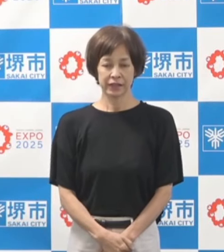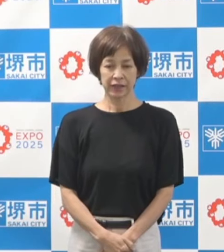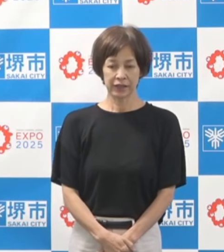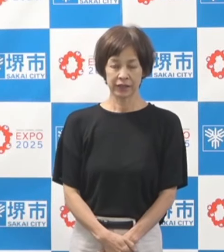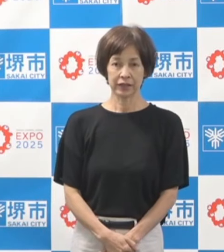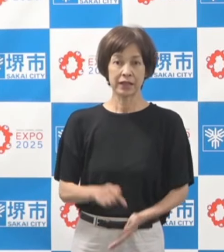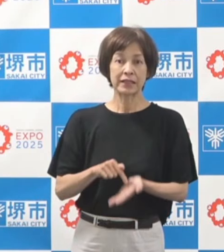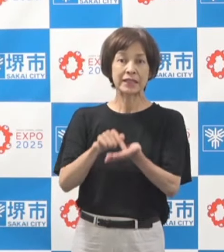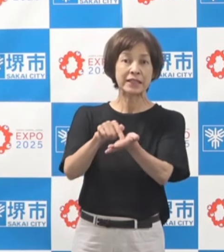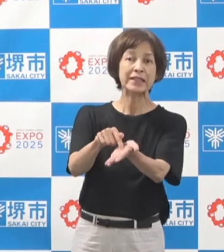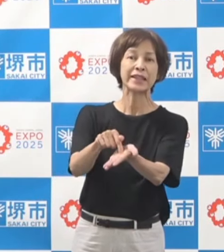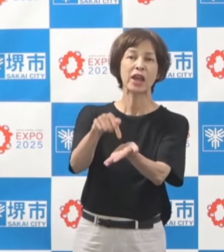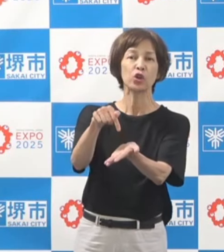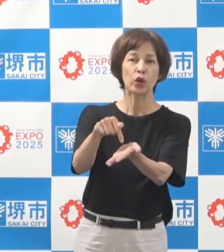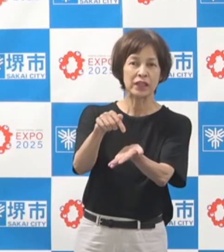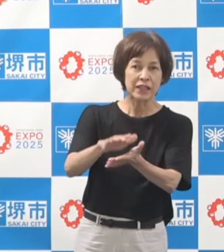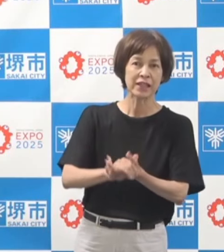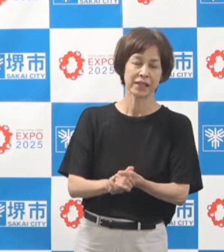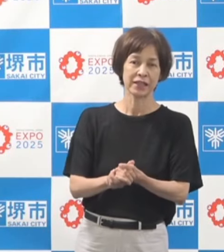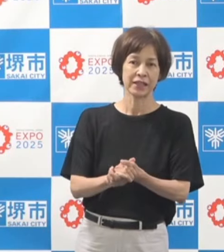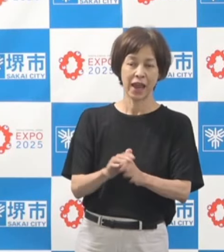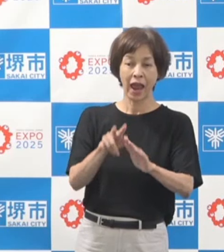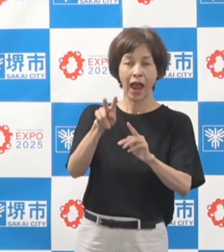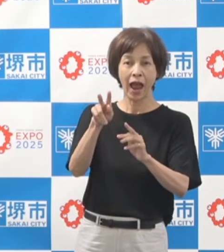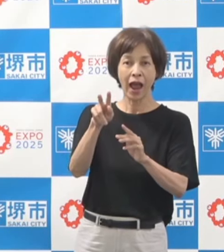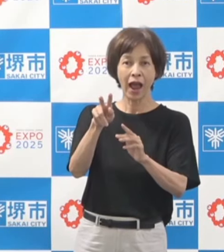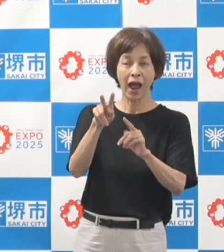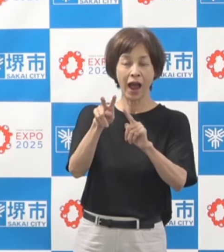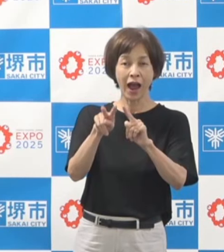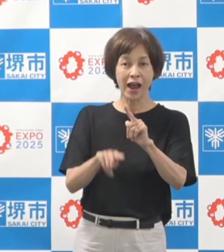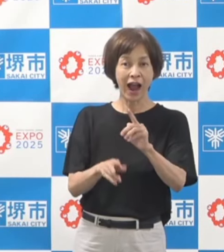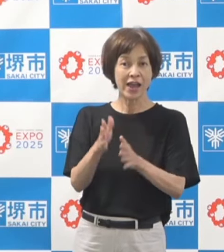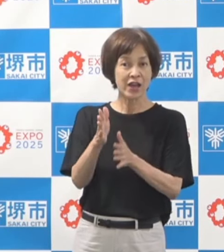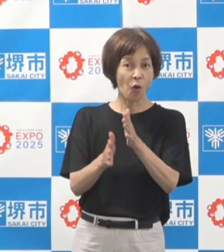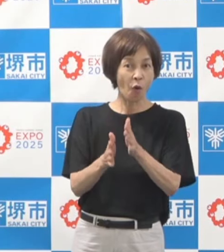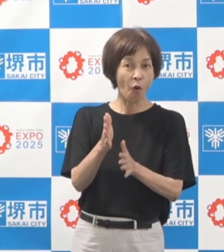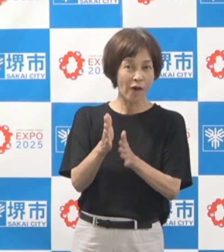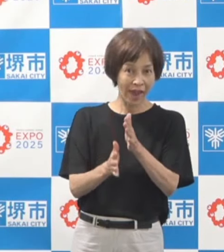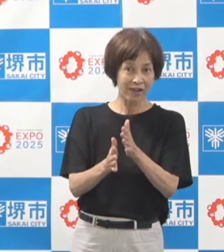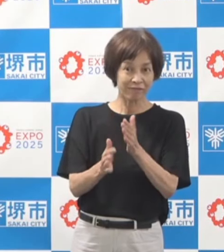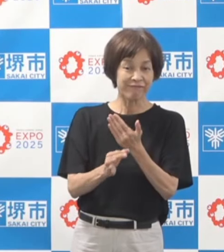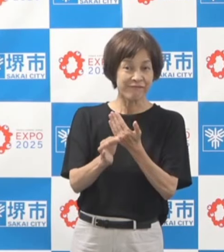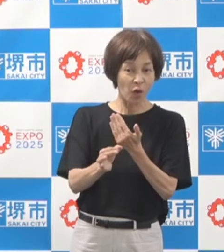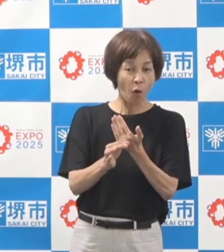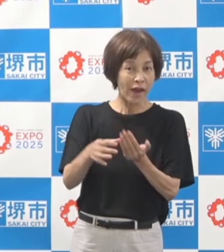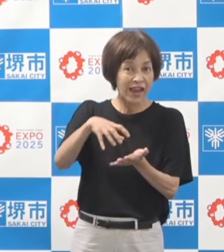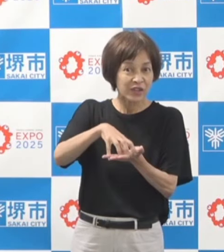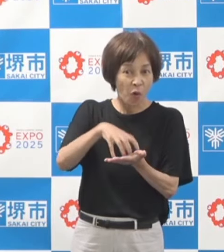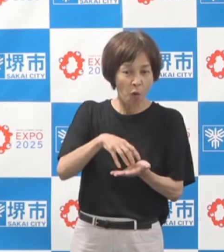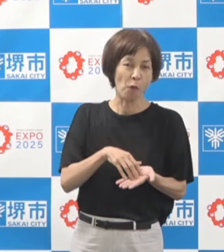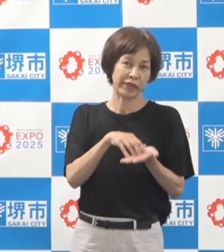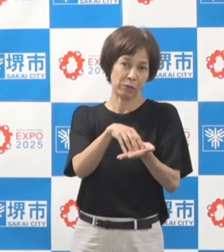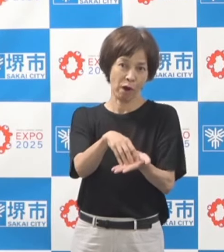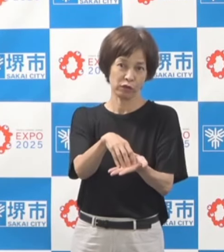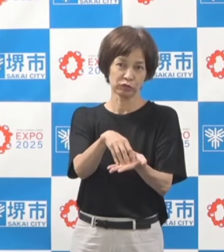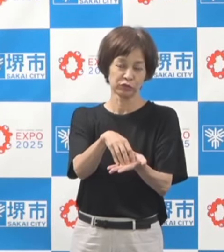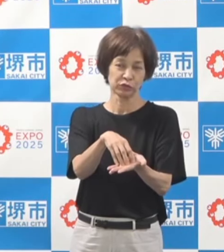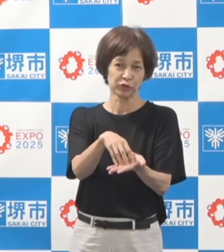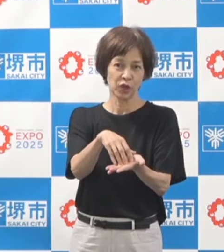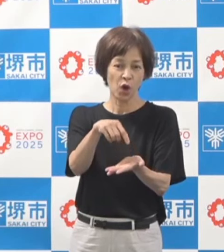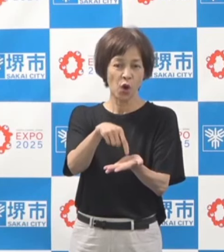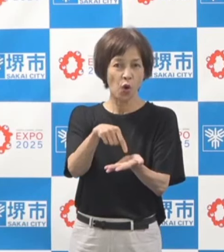申請の時にですね、介護保険 の, 保険証も一緒に持ってきていただくような形を想定しておりまして、介